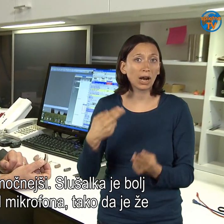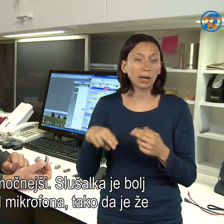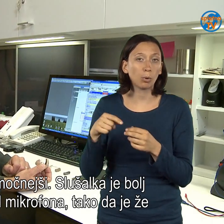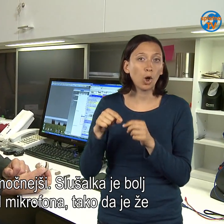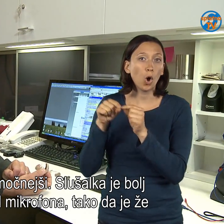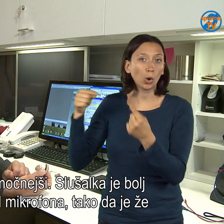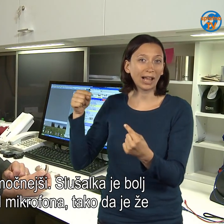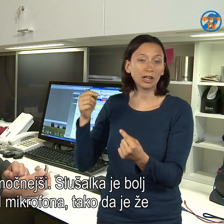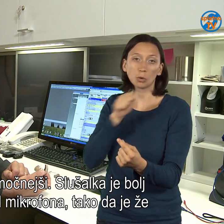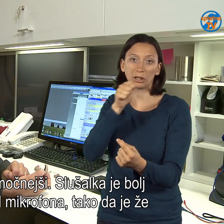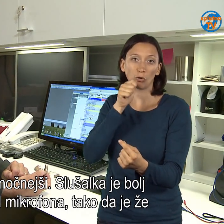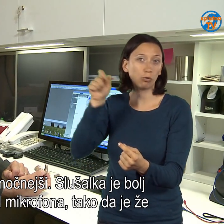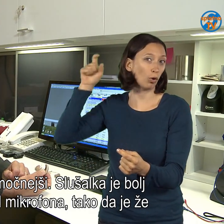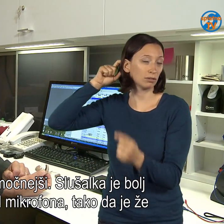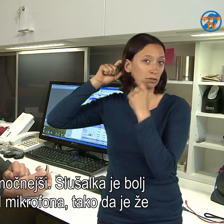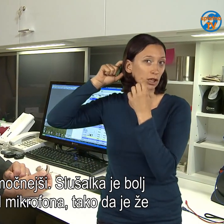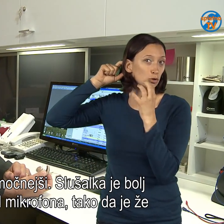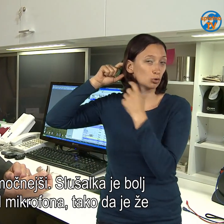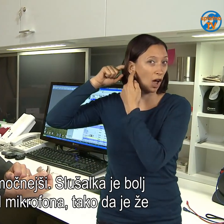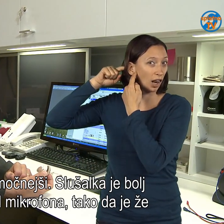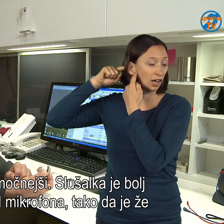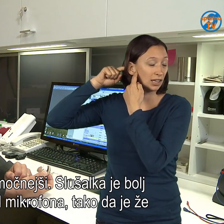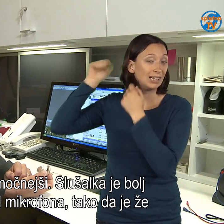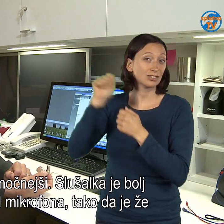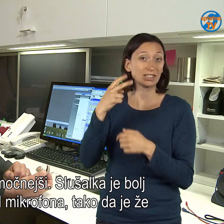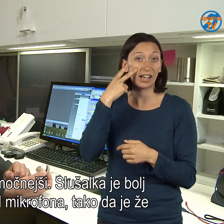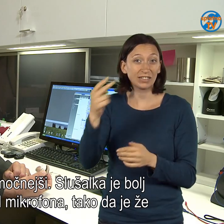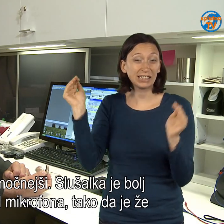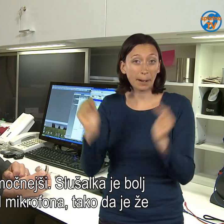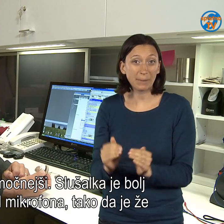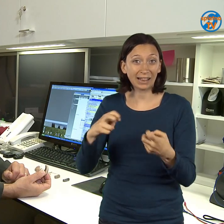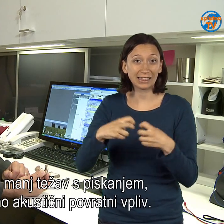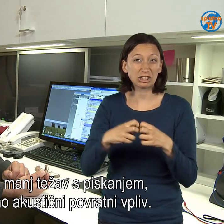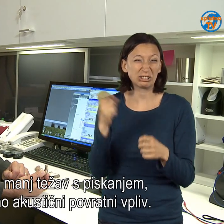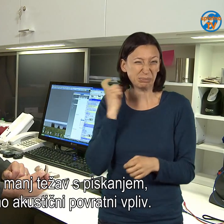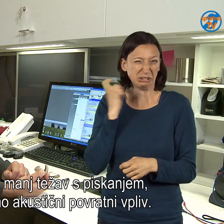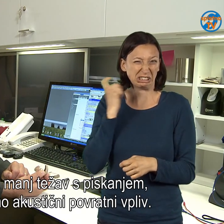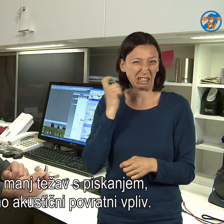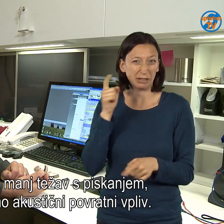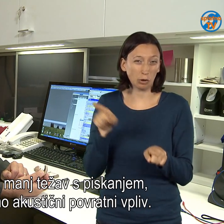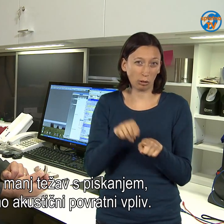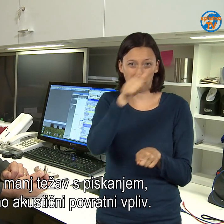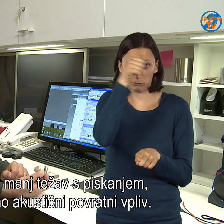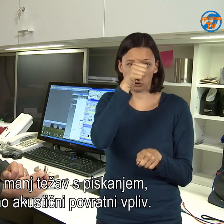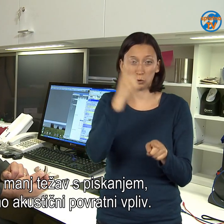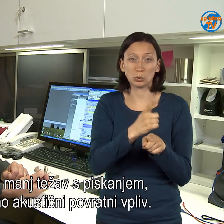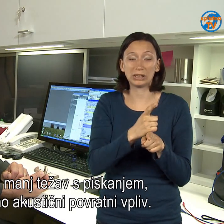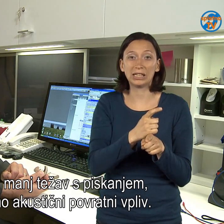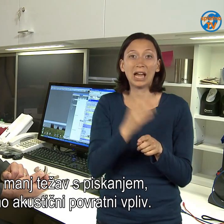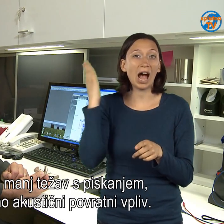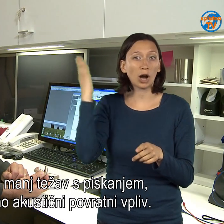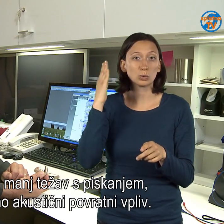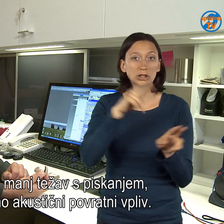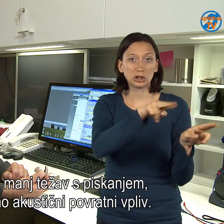bolj oddaljena od mikrofona, tako da je že iz tega vidika tudi manj težav z piskanjem, kot imenujemo tudi akustični